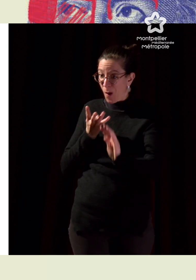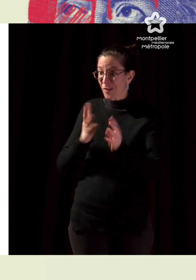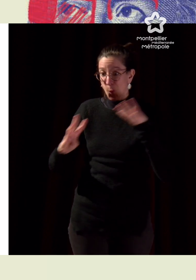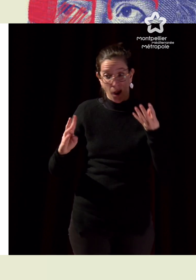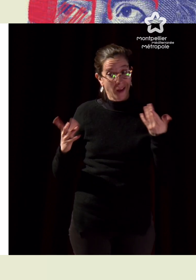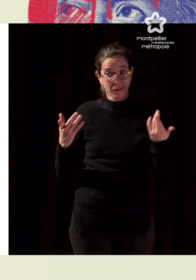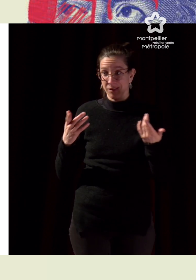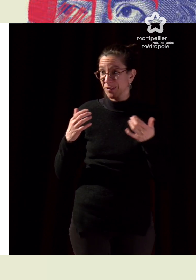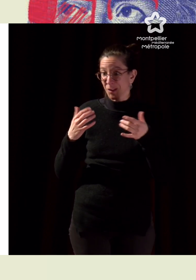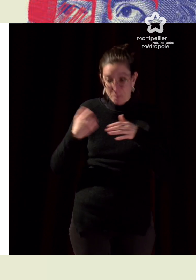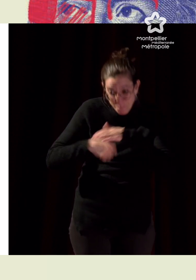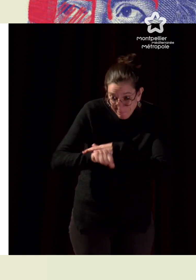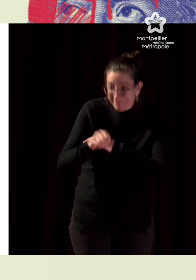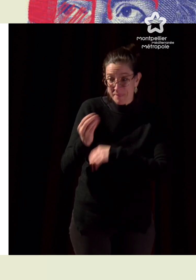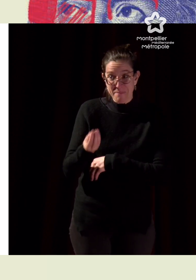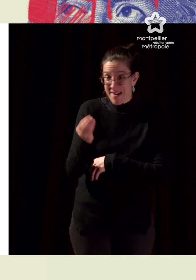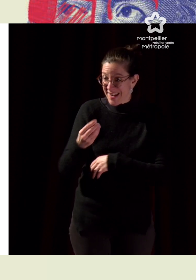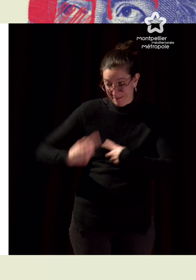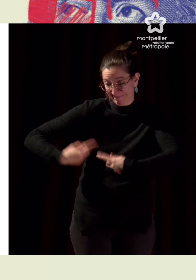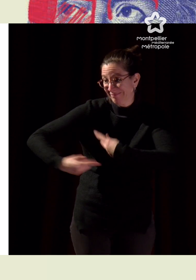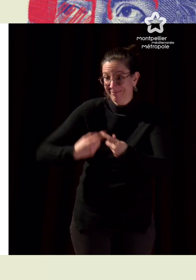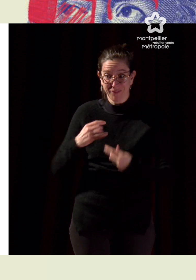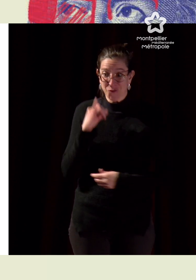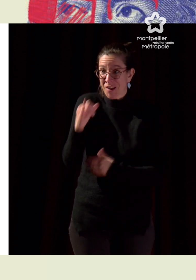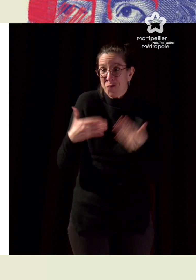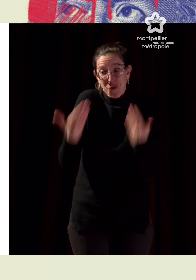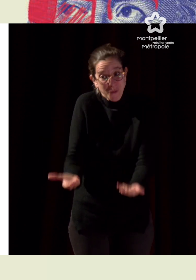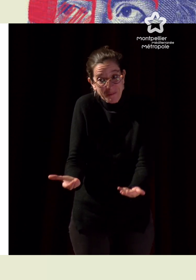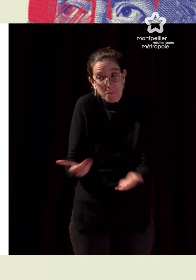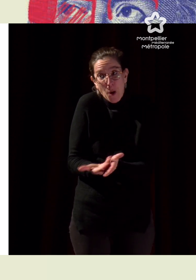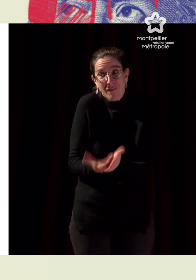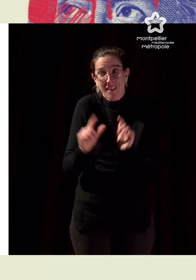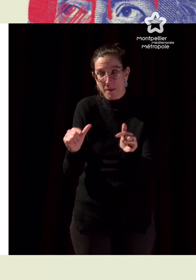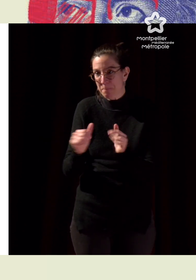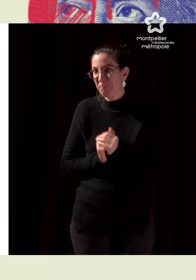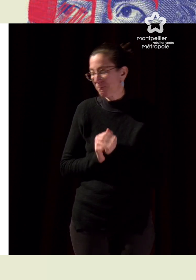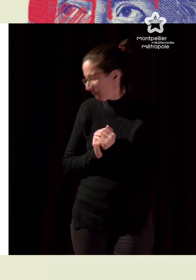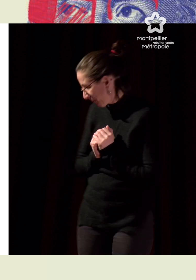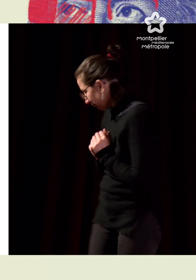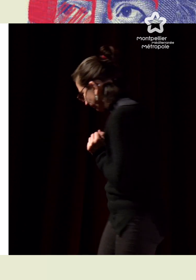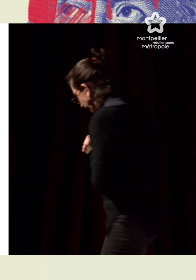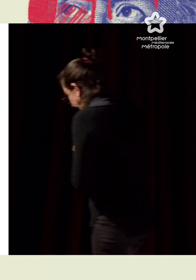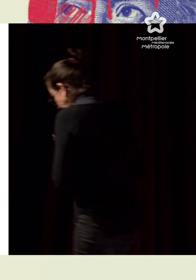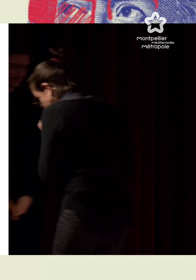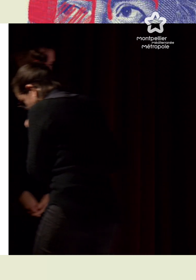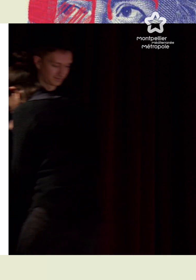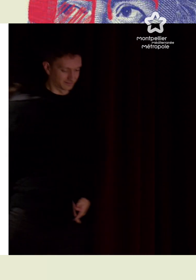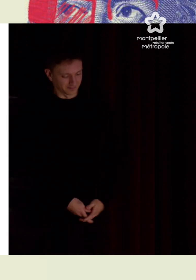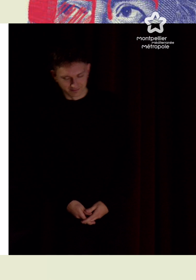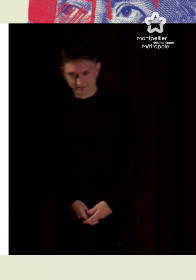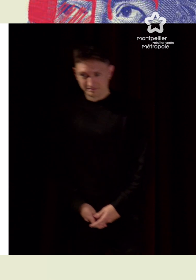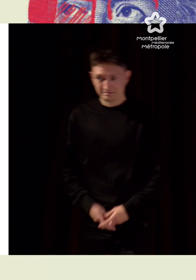bébés qui ont survécu jusqu'à nos jours. Alors, qu'est-ce que ça veut dire qu'on est